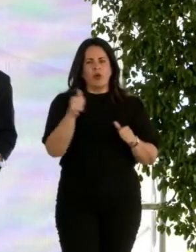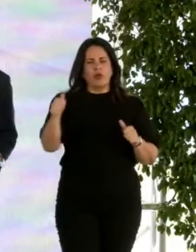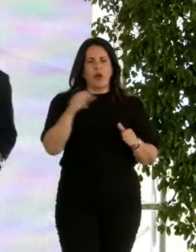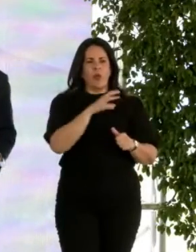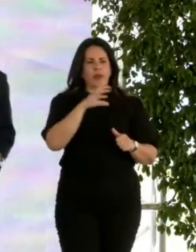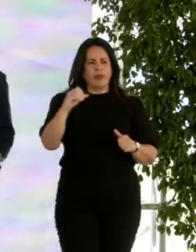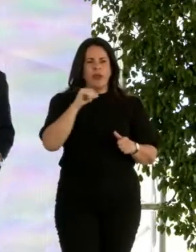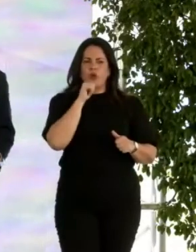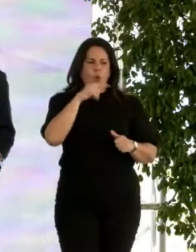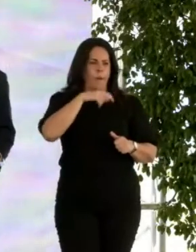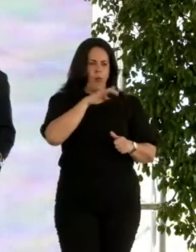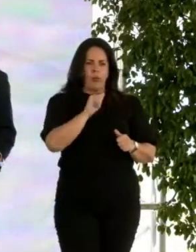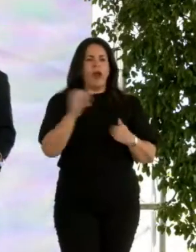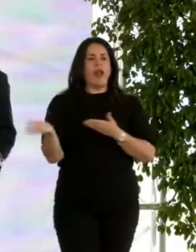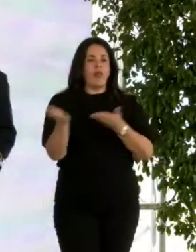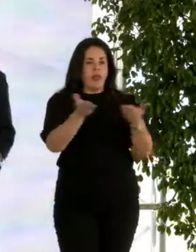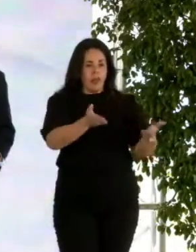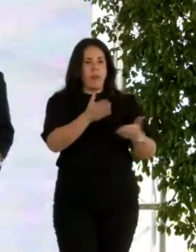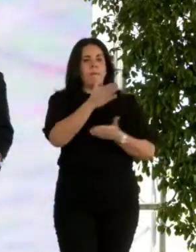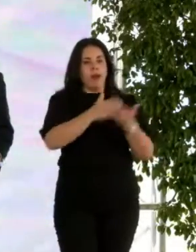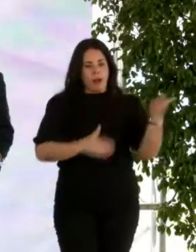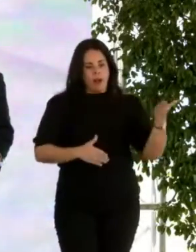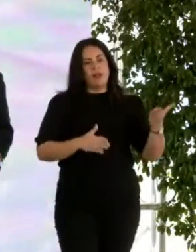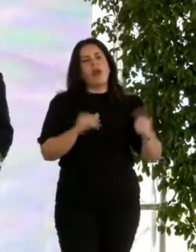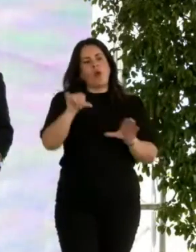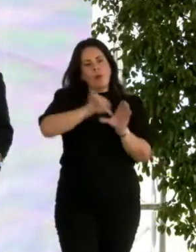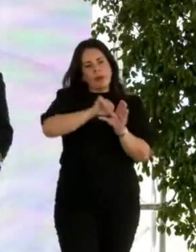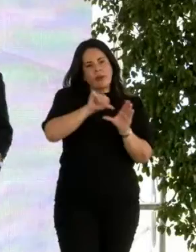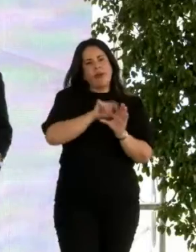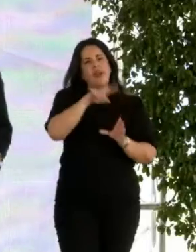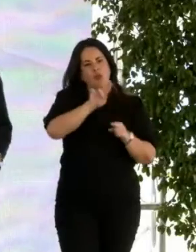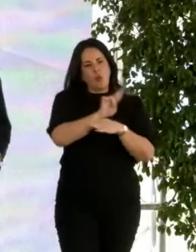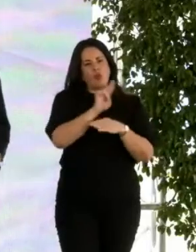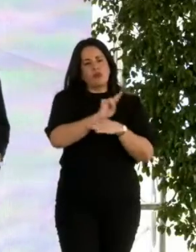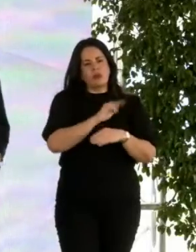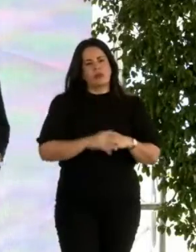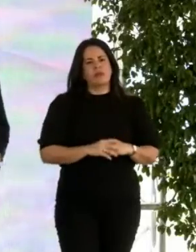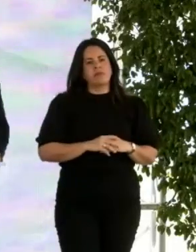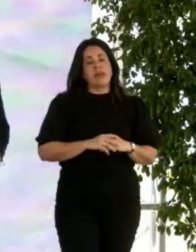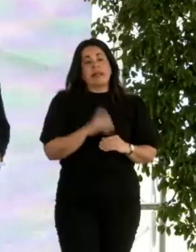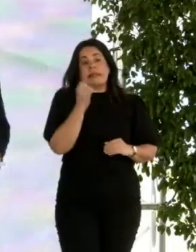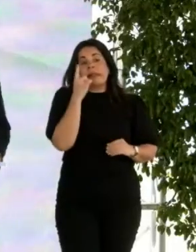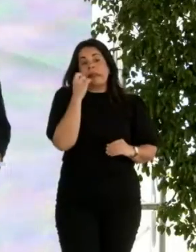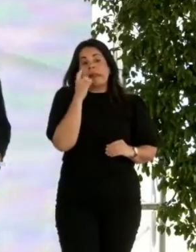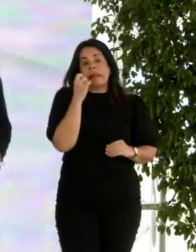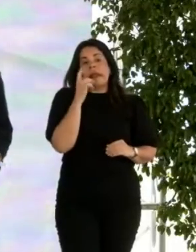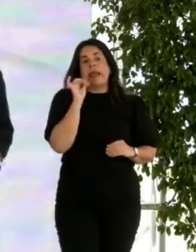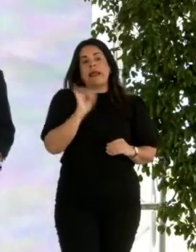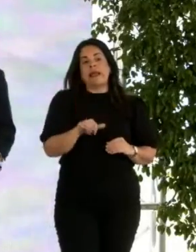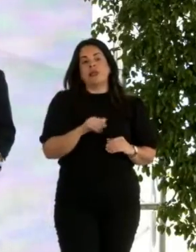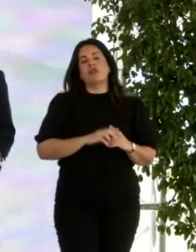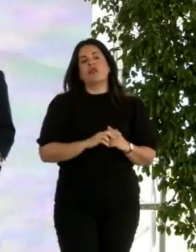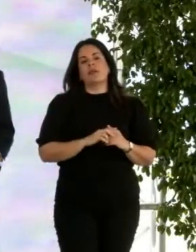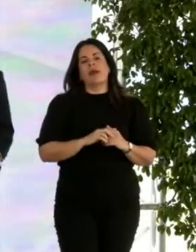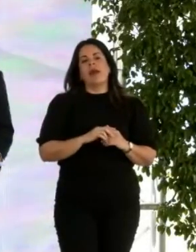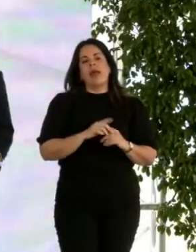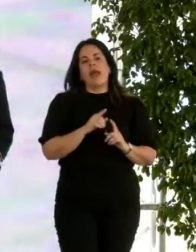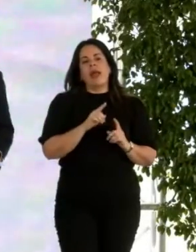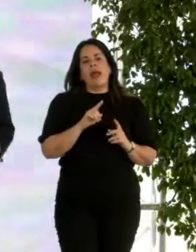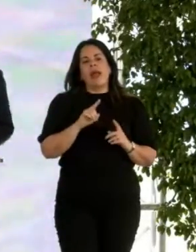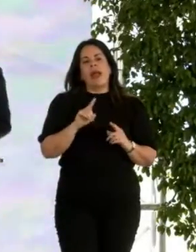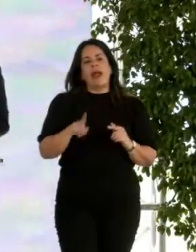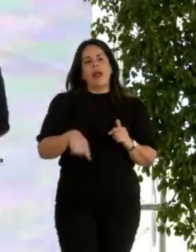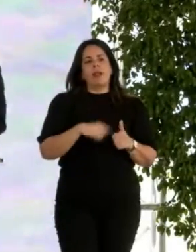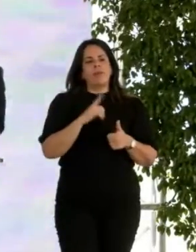Puma le supla parte del combustible que utiliza. Y aparentemente esa es la génesis de esta controversia.